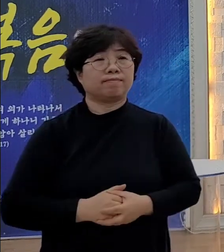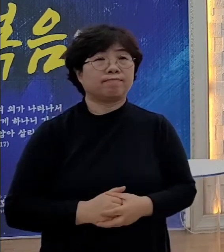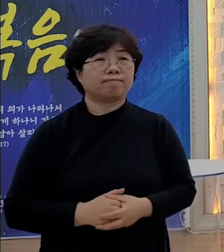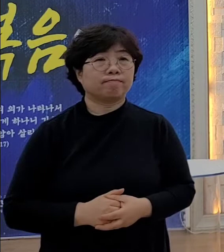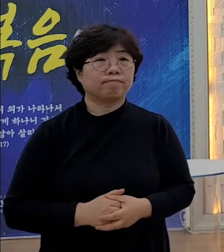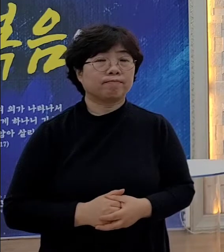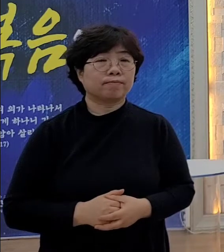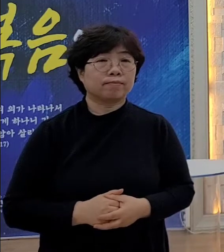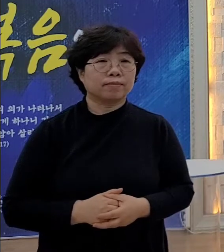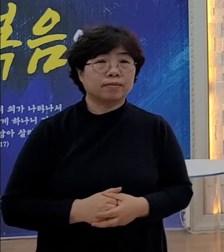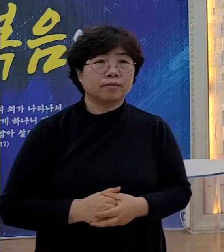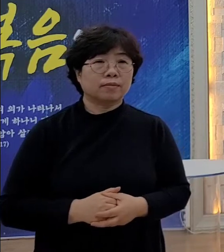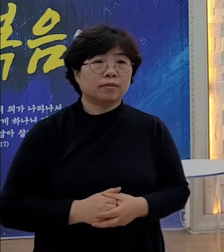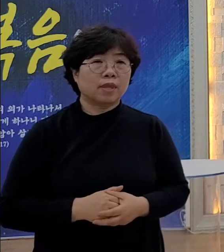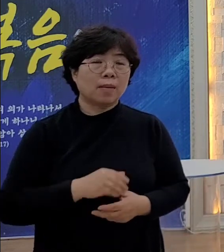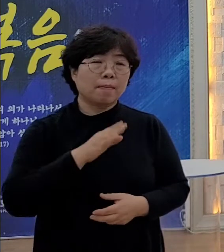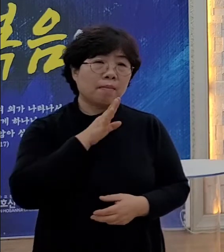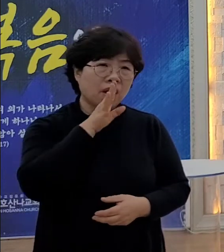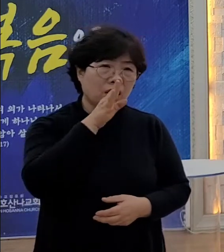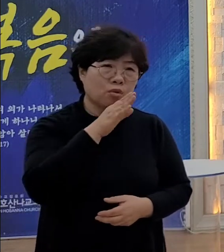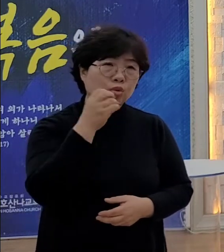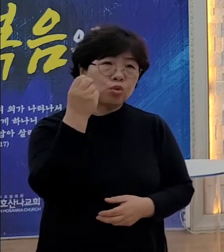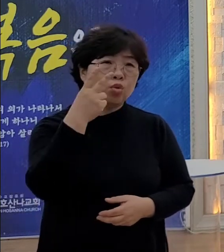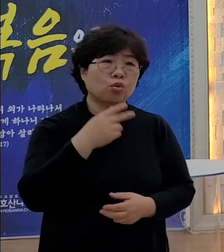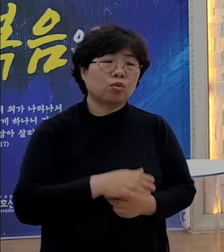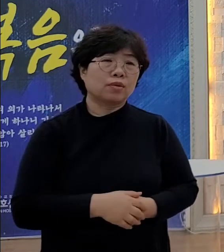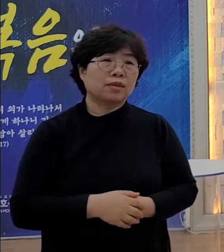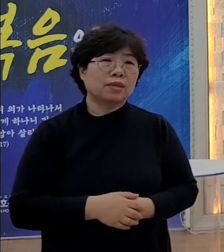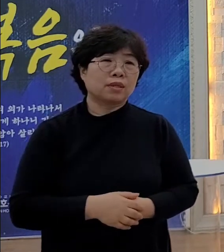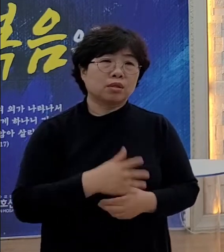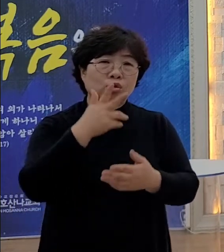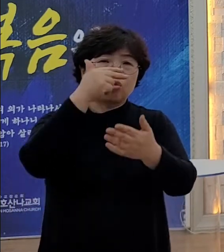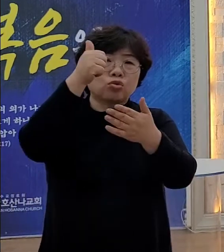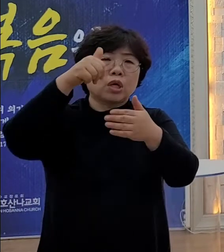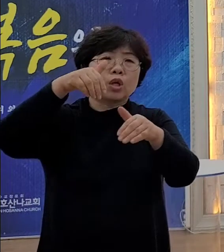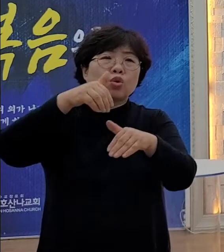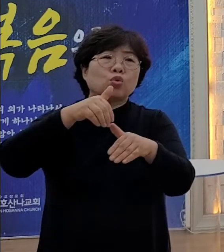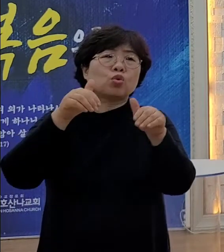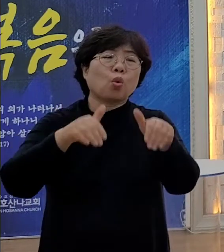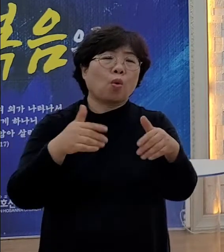그리고 그게 바로 또한 한 사람, 주의 종이다.